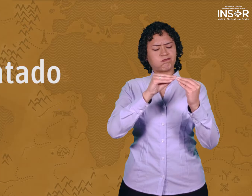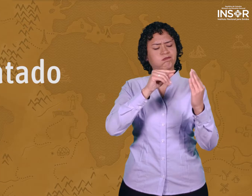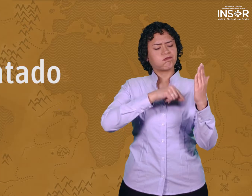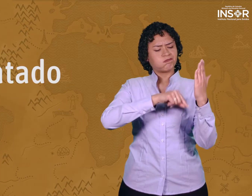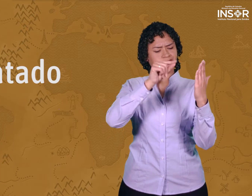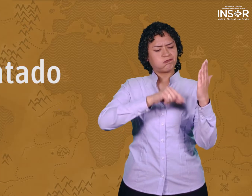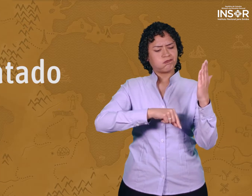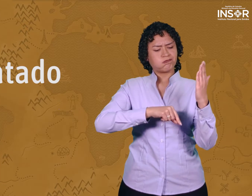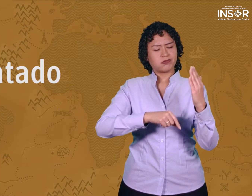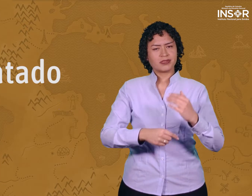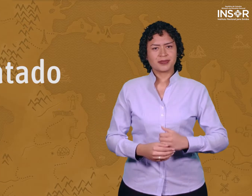tratado,